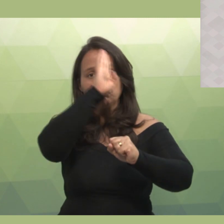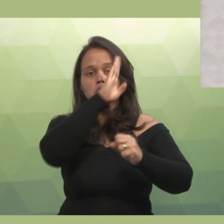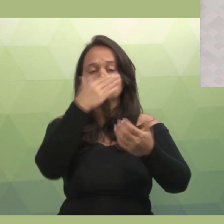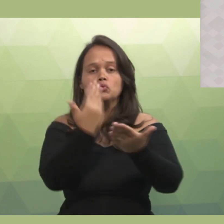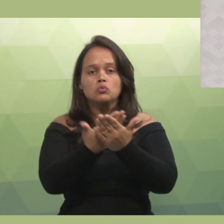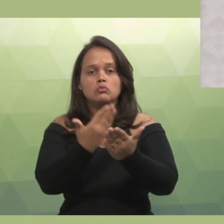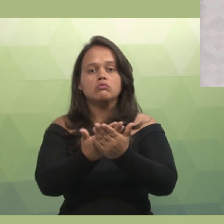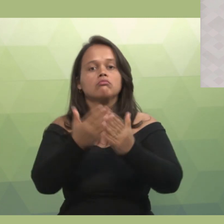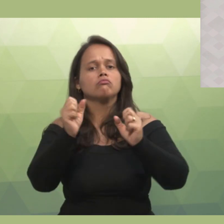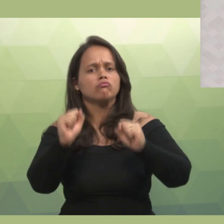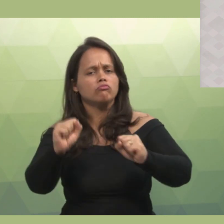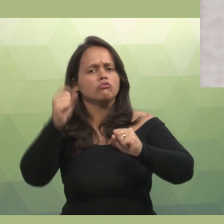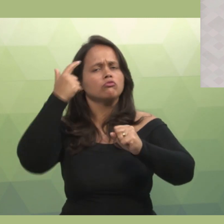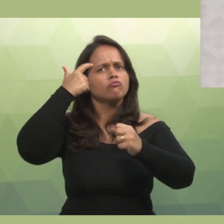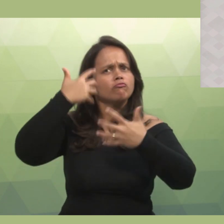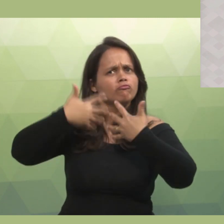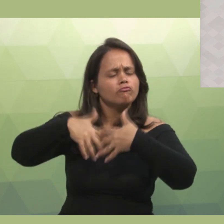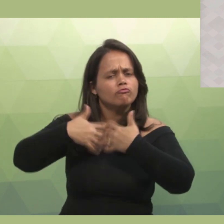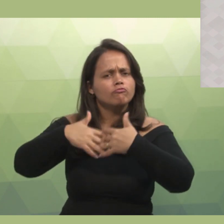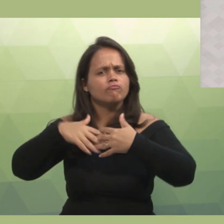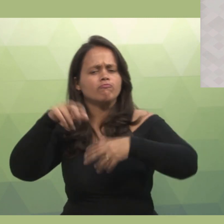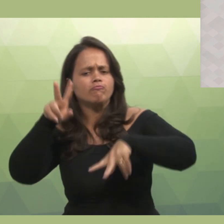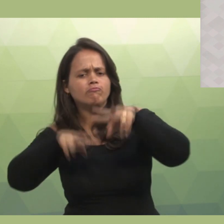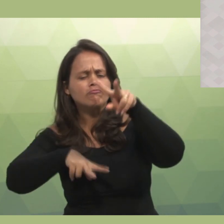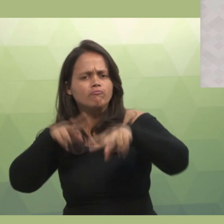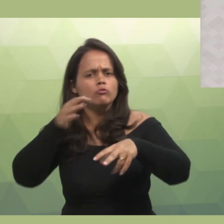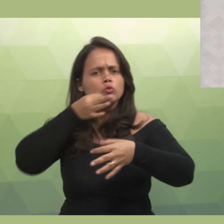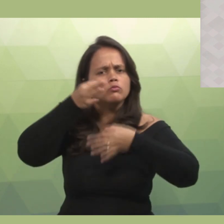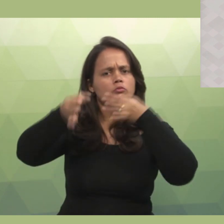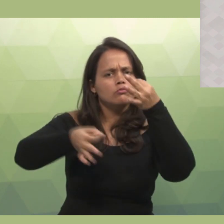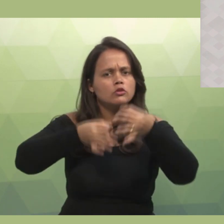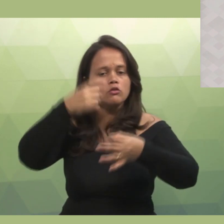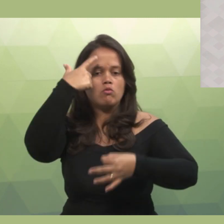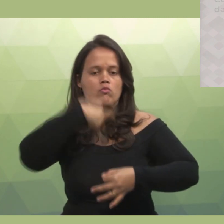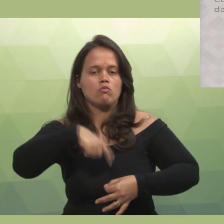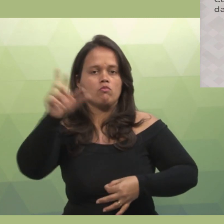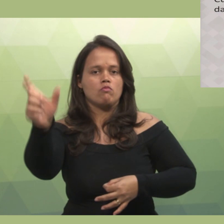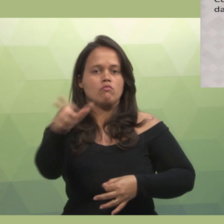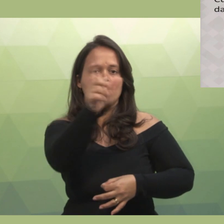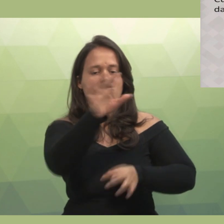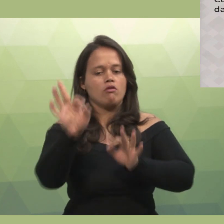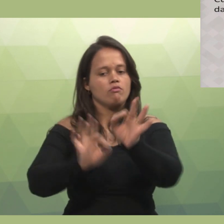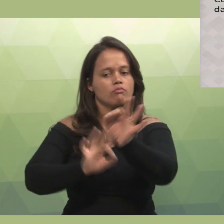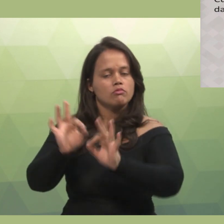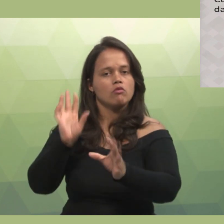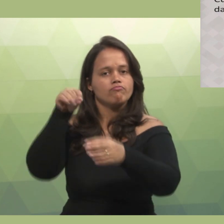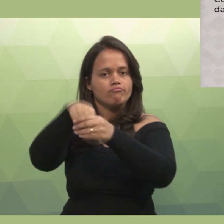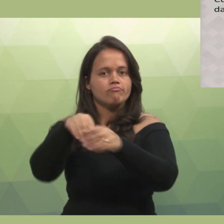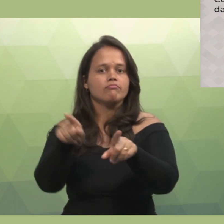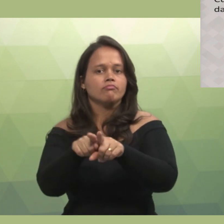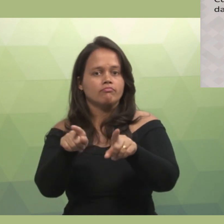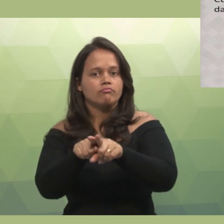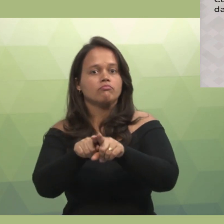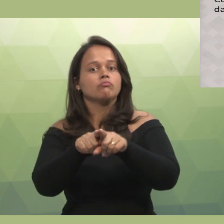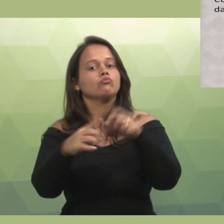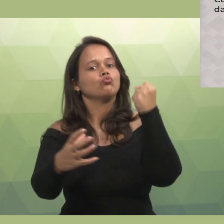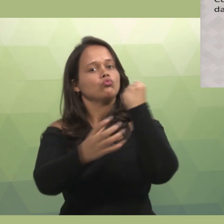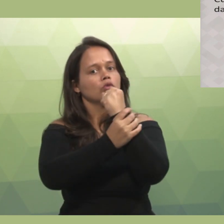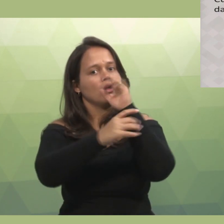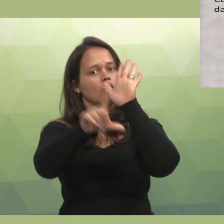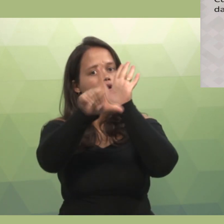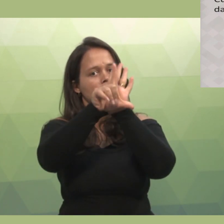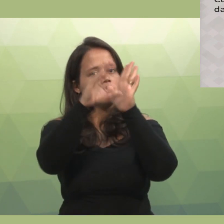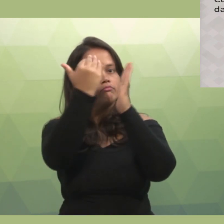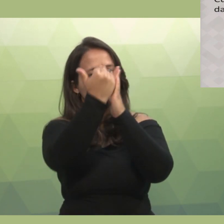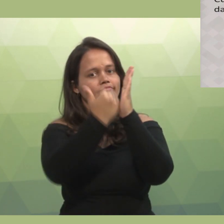desse processo, fundamentado na legislação educacional. A ementa da disciplina contempla